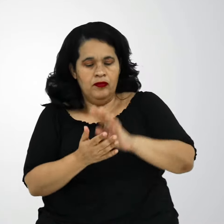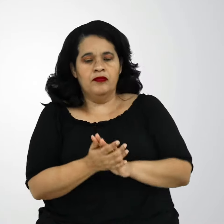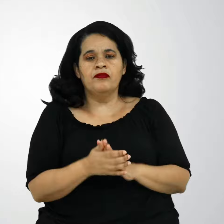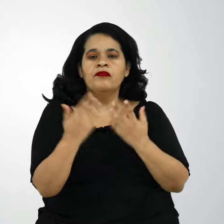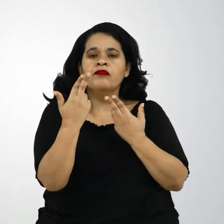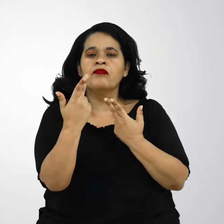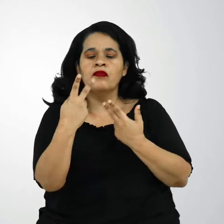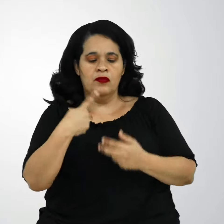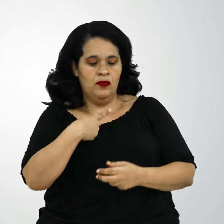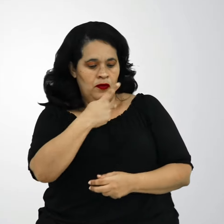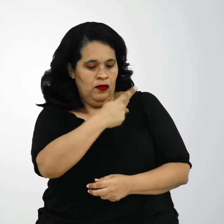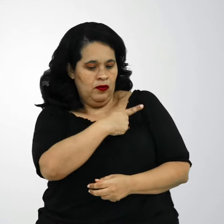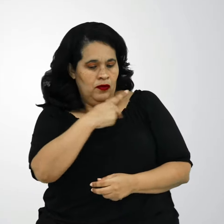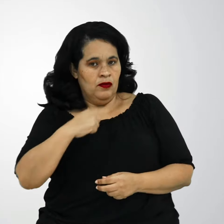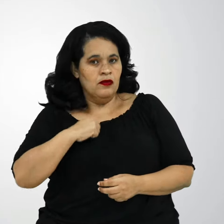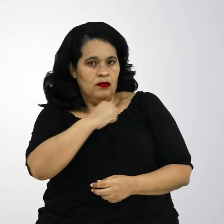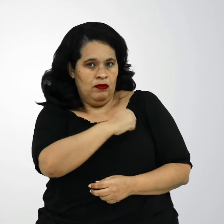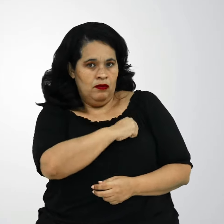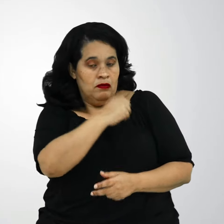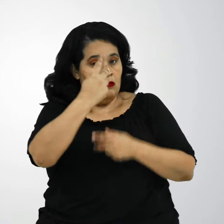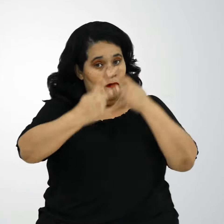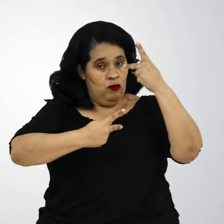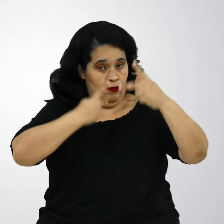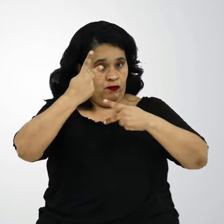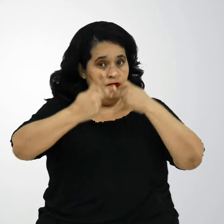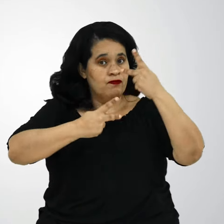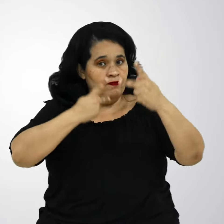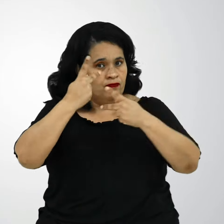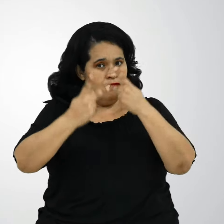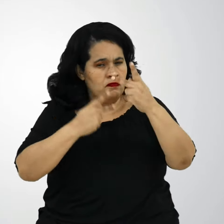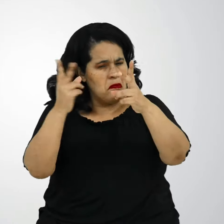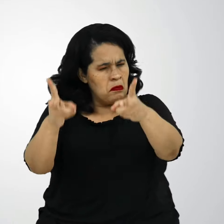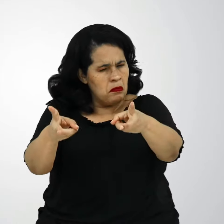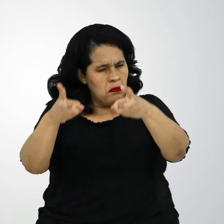Alain comentava a respeito, a gente olha e vê Daniel